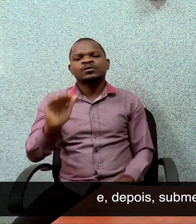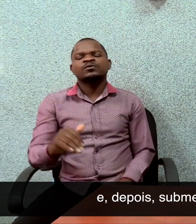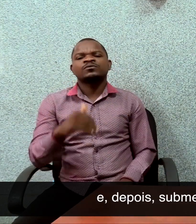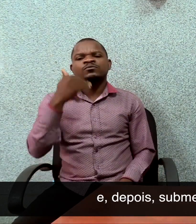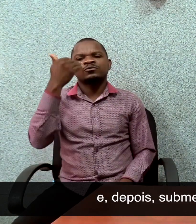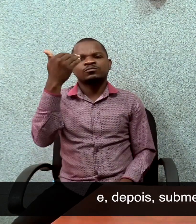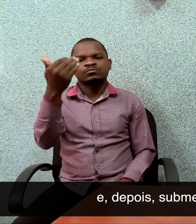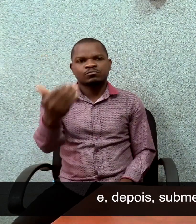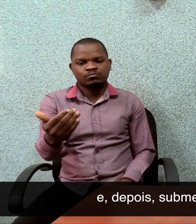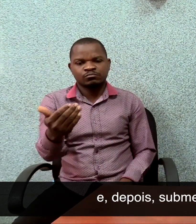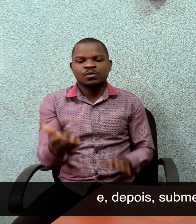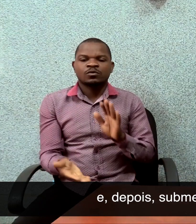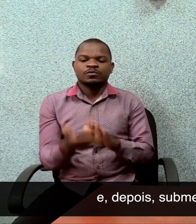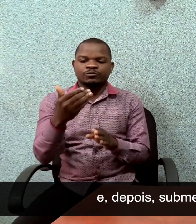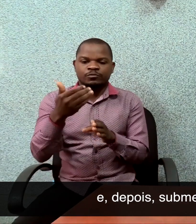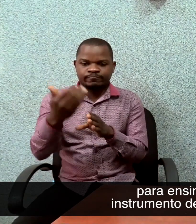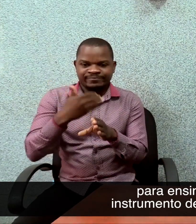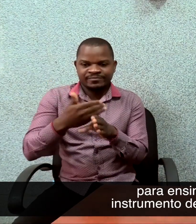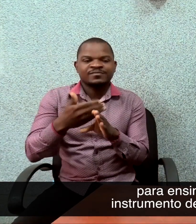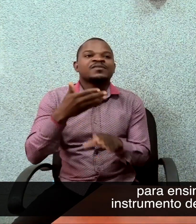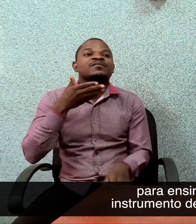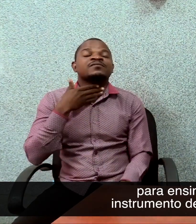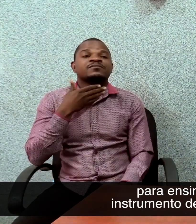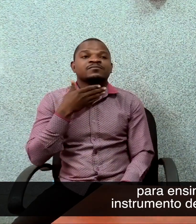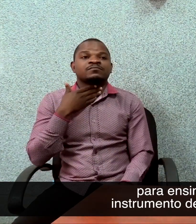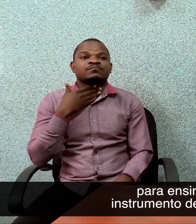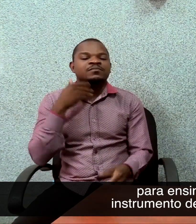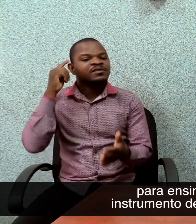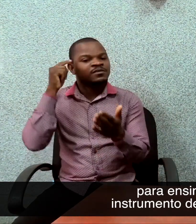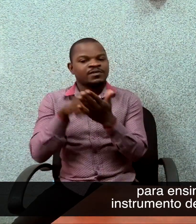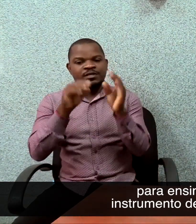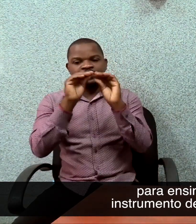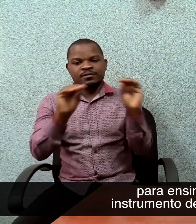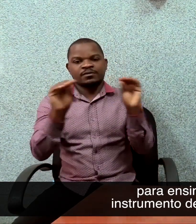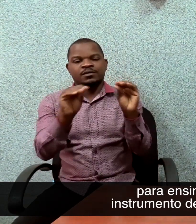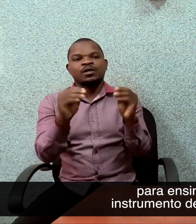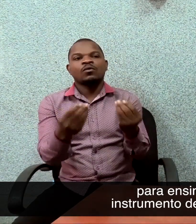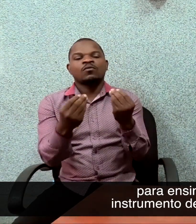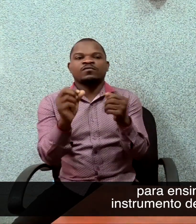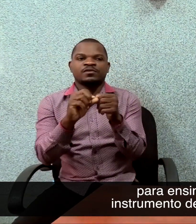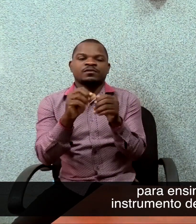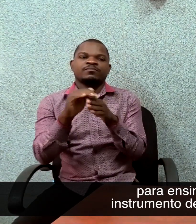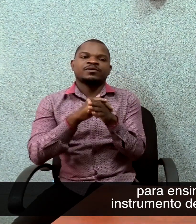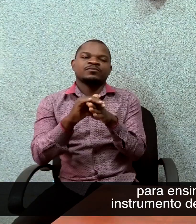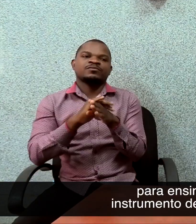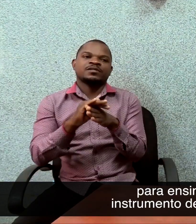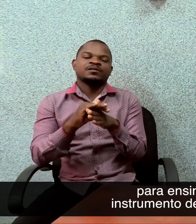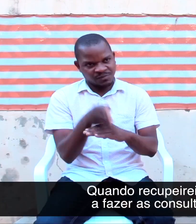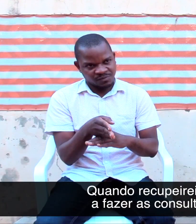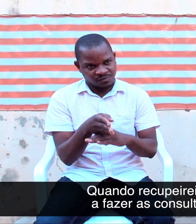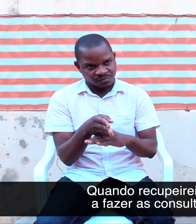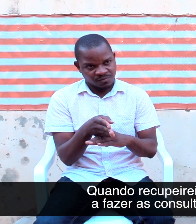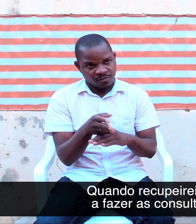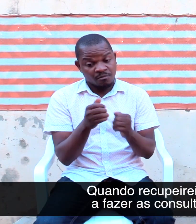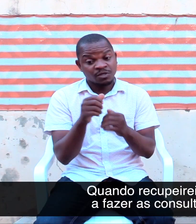depois submetemos a terapia de fala para ensinar a usar o seu instrumento de trabalho, que é a voz.